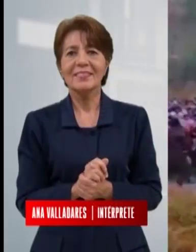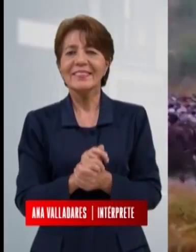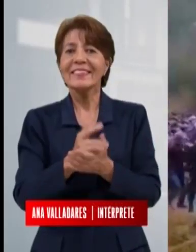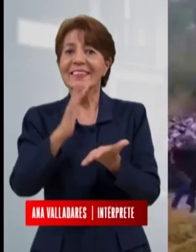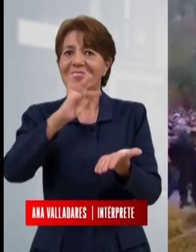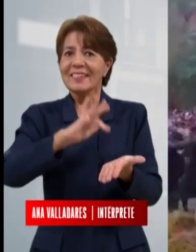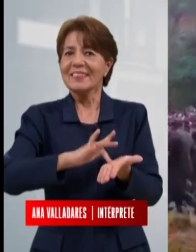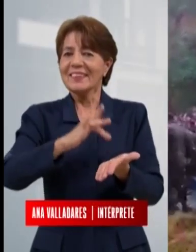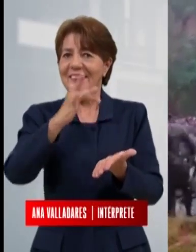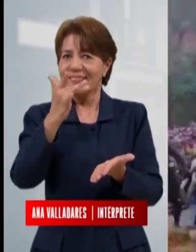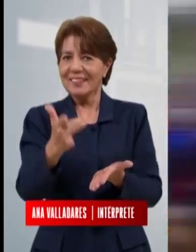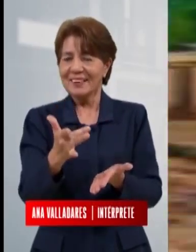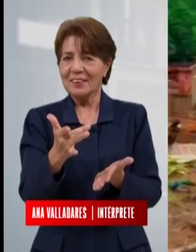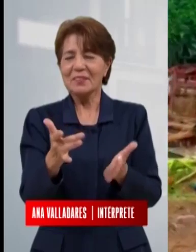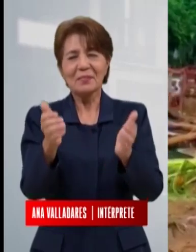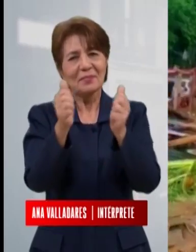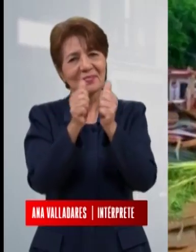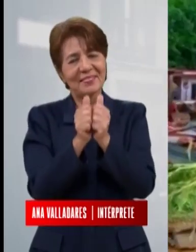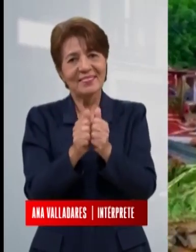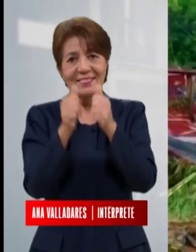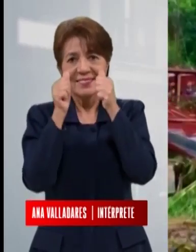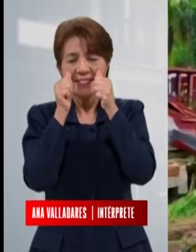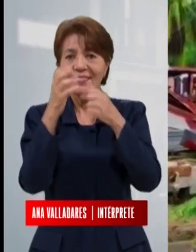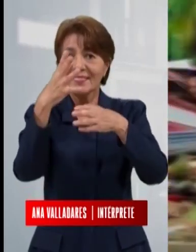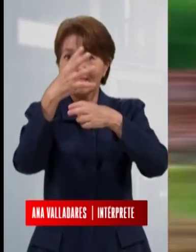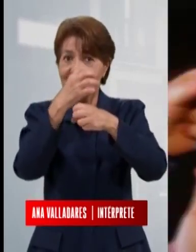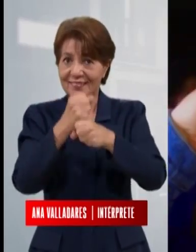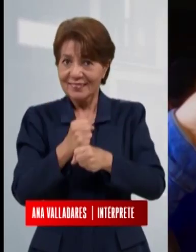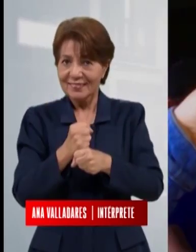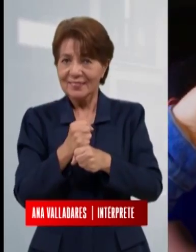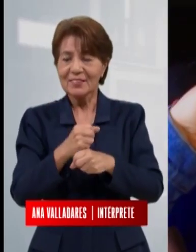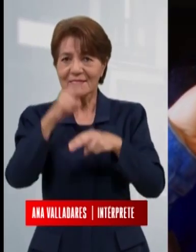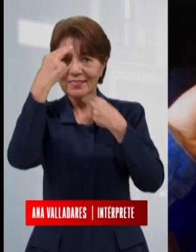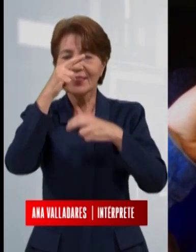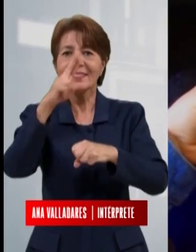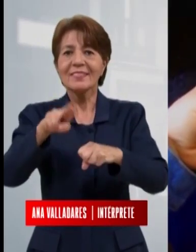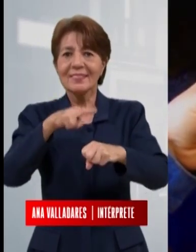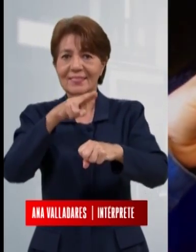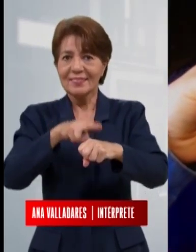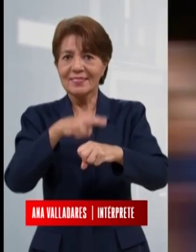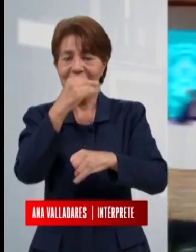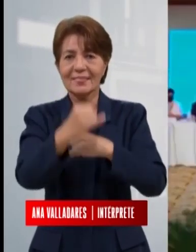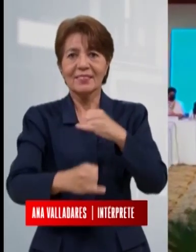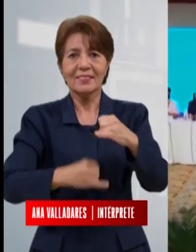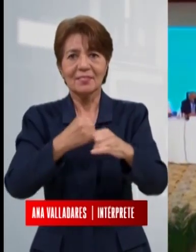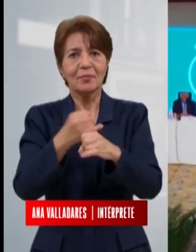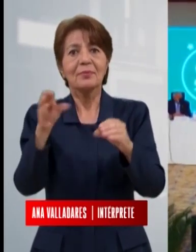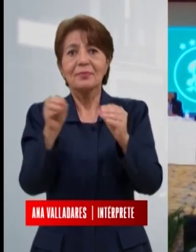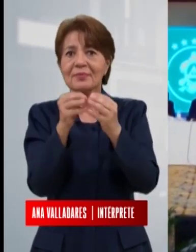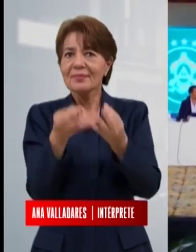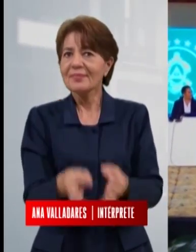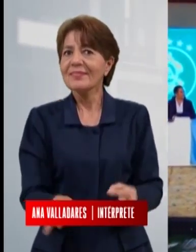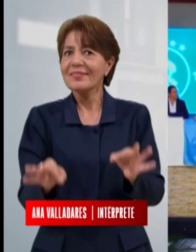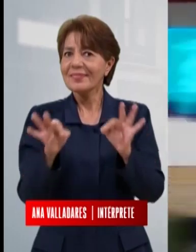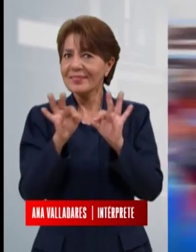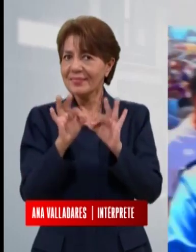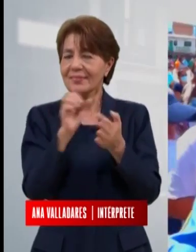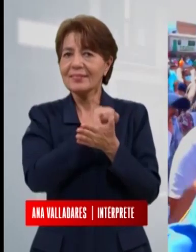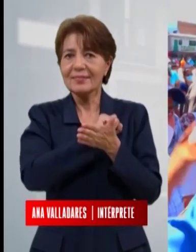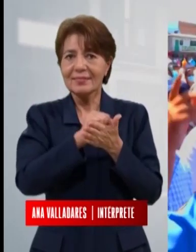Gracias por habernos acompañado en este resumen de las noticias nacionales e internacionales más importantes de la